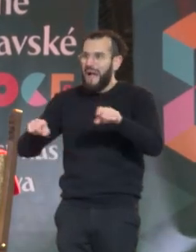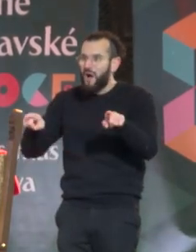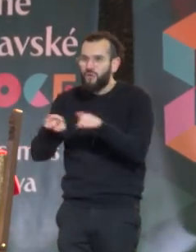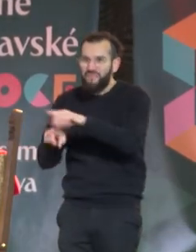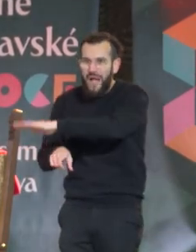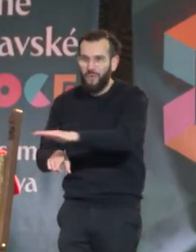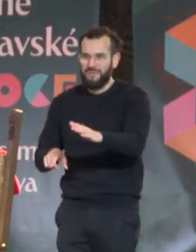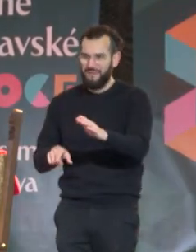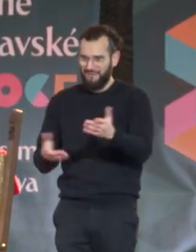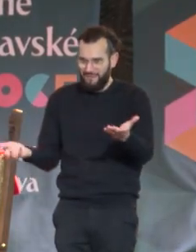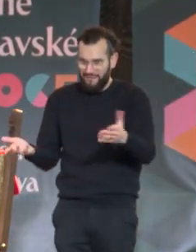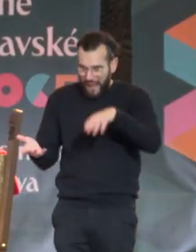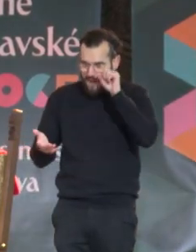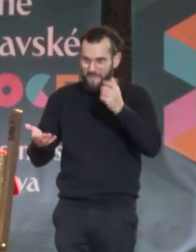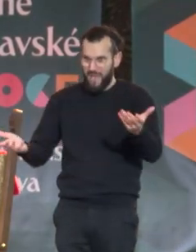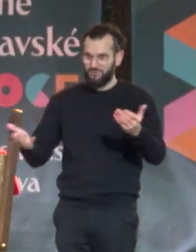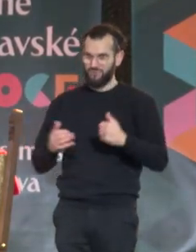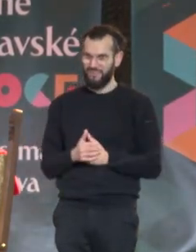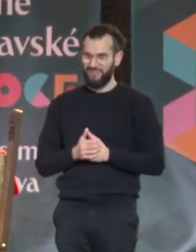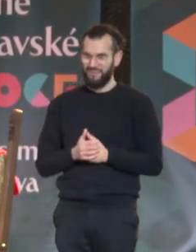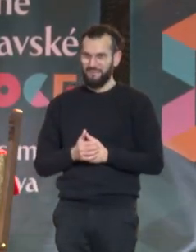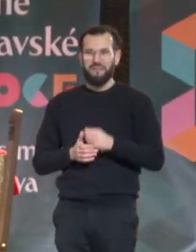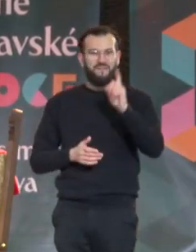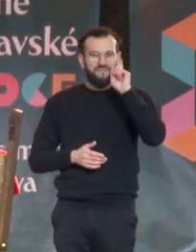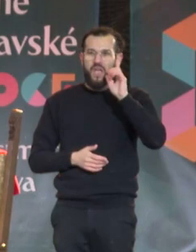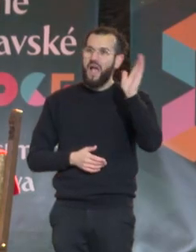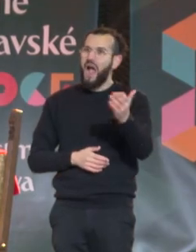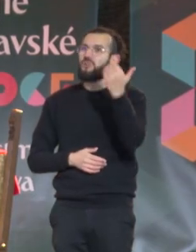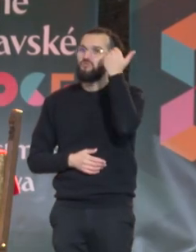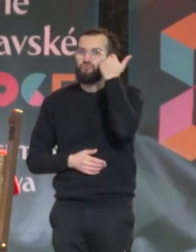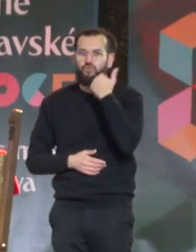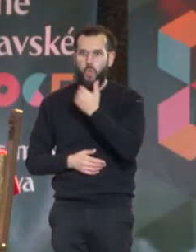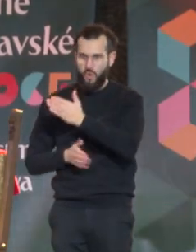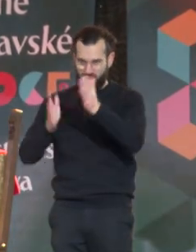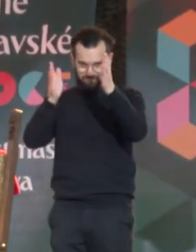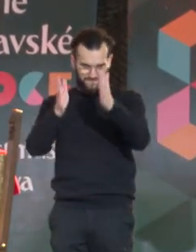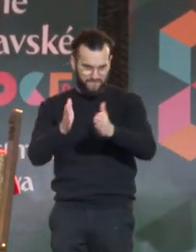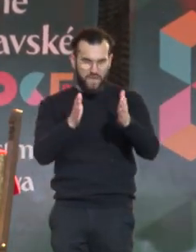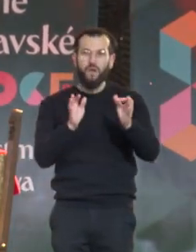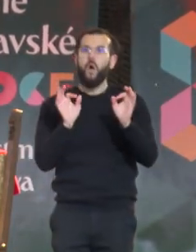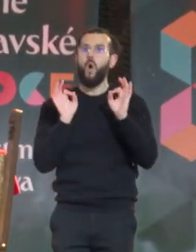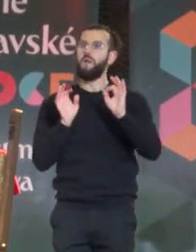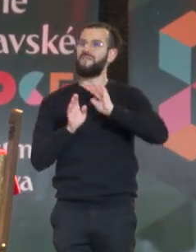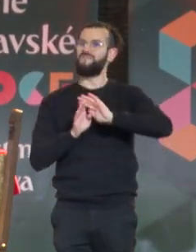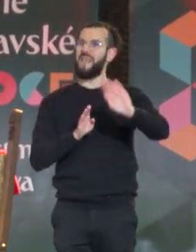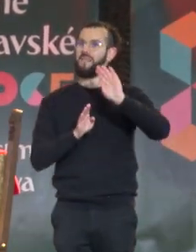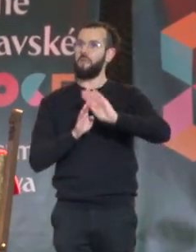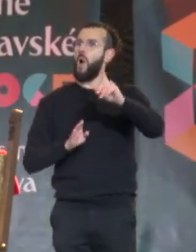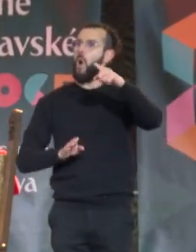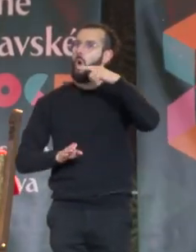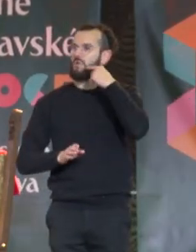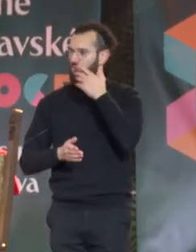dá rozum. Vieš, každý človek je originál. Víťazoslavne sa na mňa usmeje